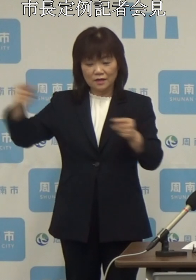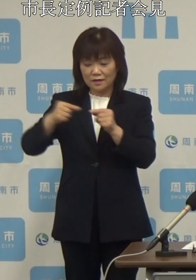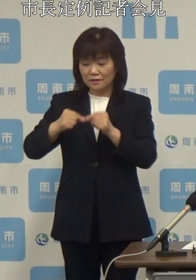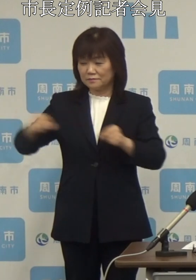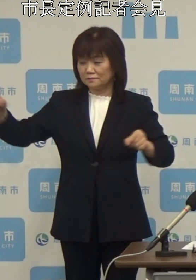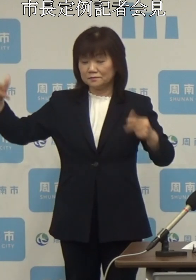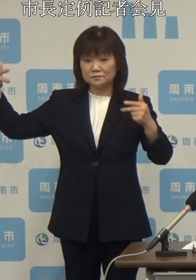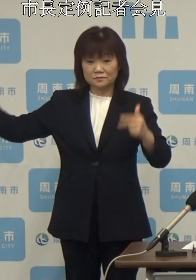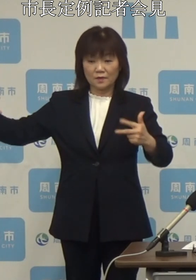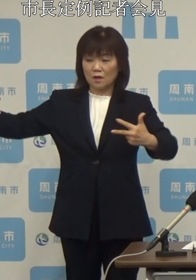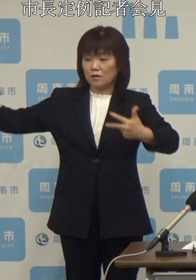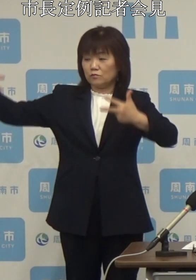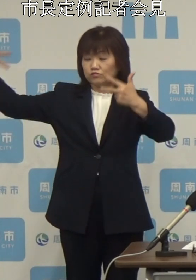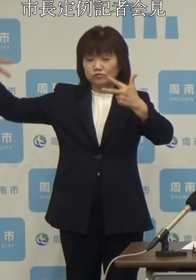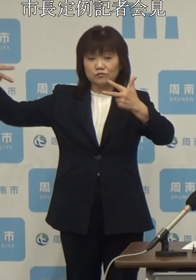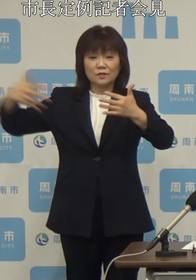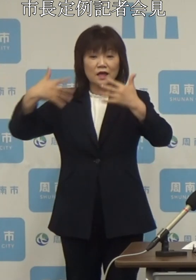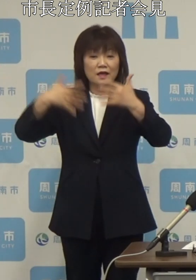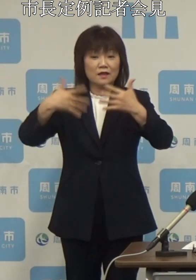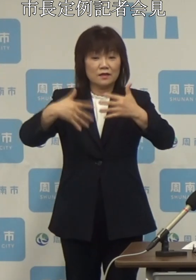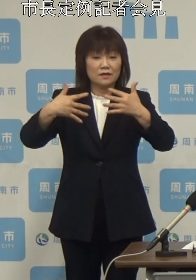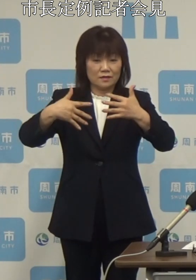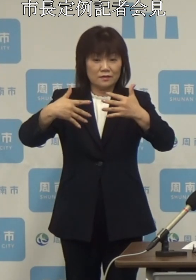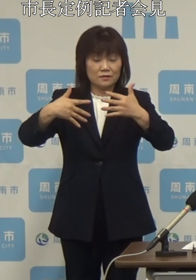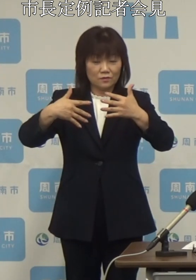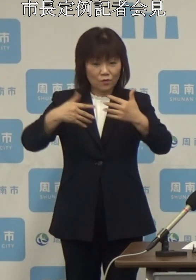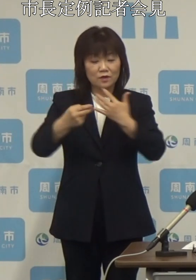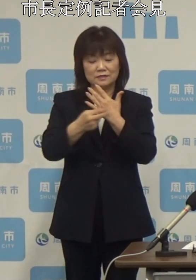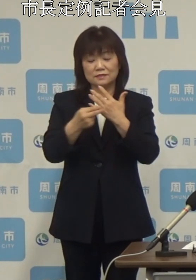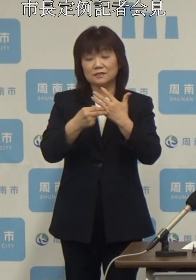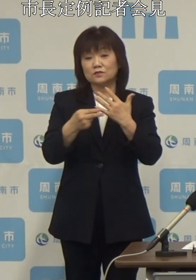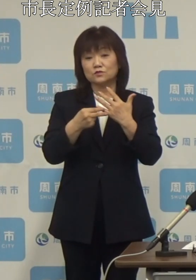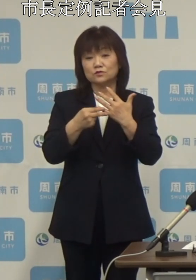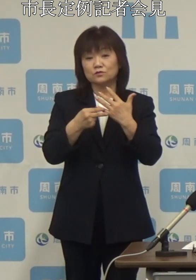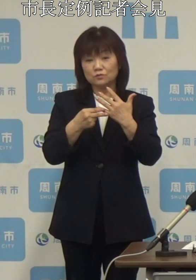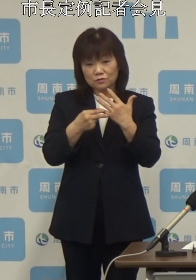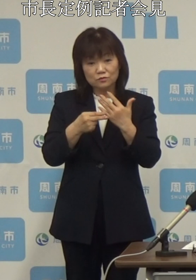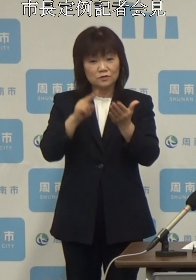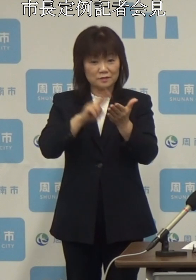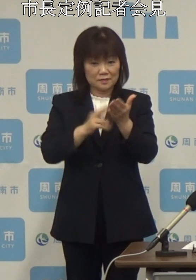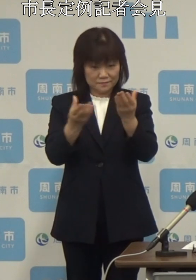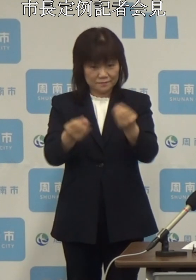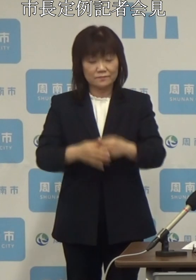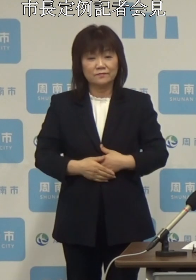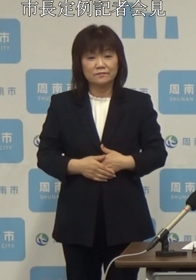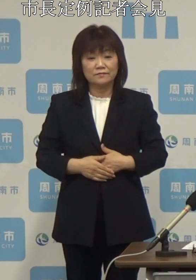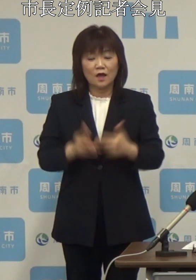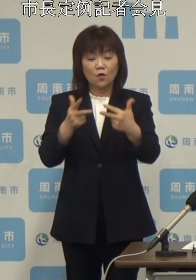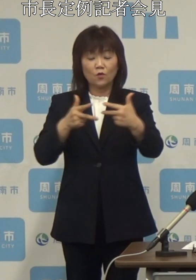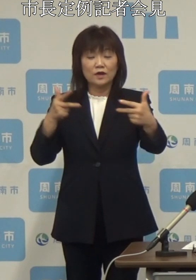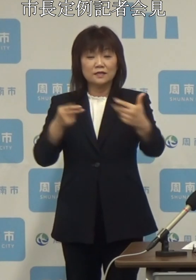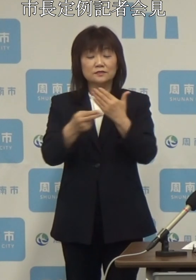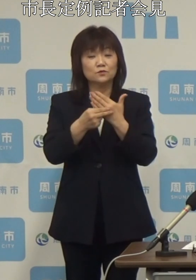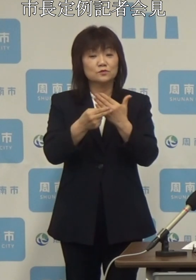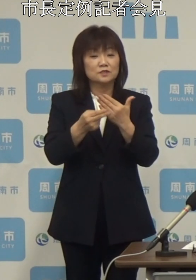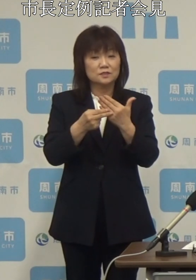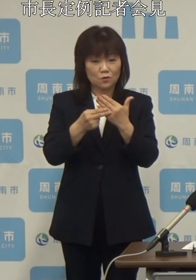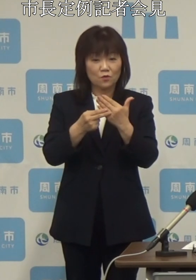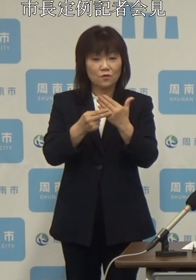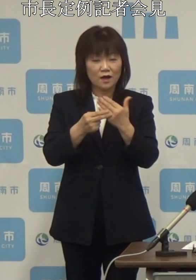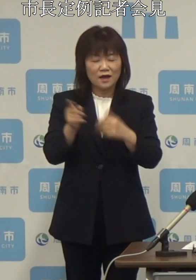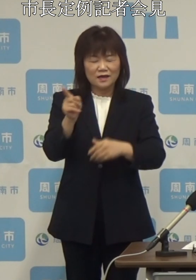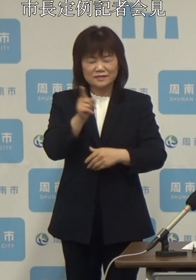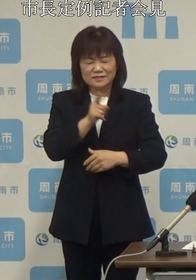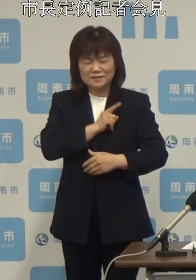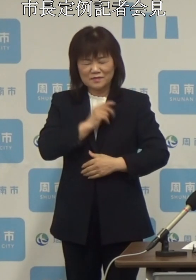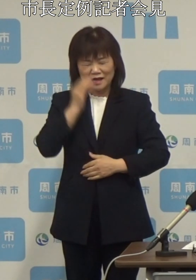つなぎ、画面を通して診察することになります。オンライン診療において一